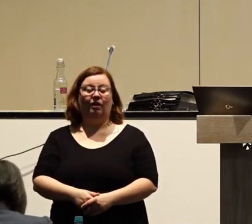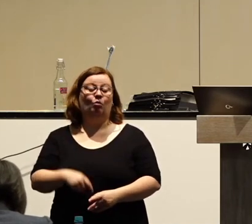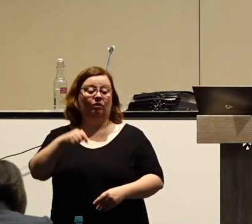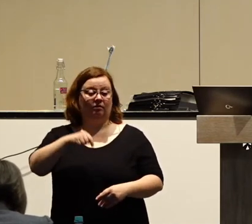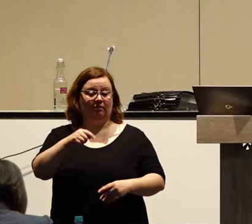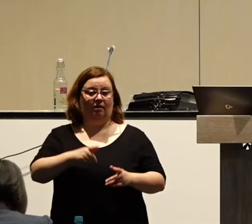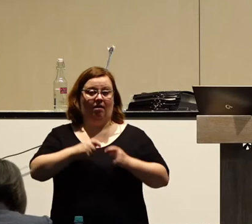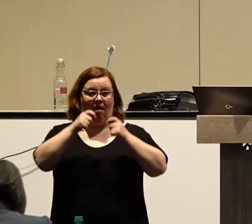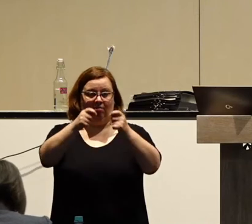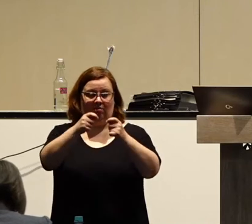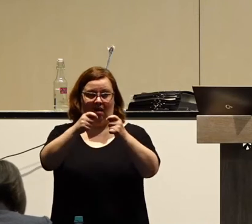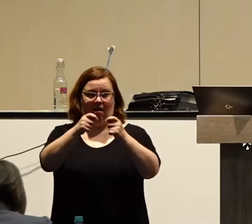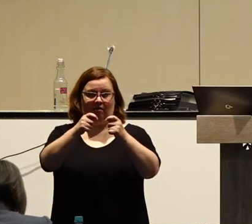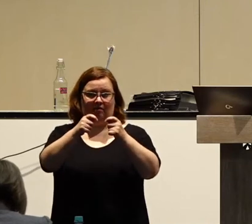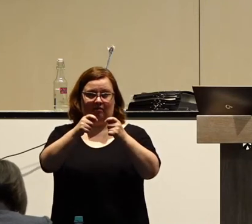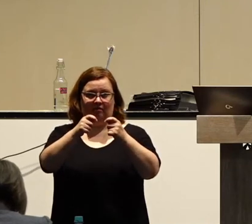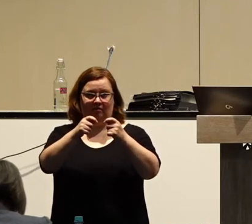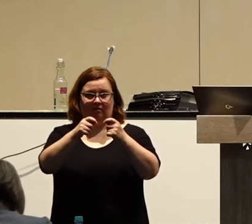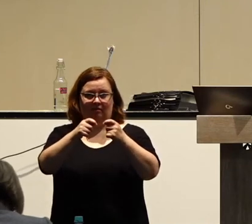bei diesem Antrag ist,